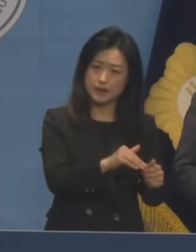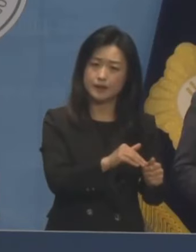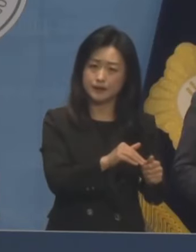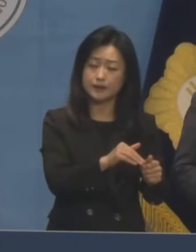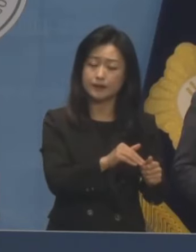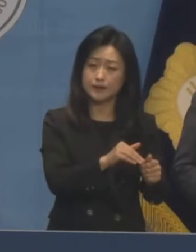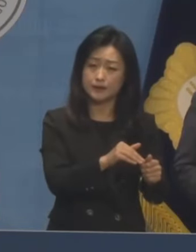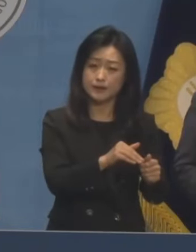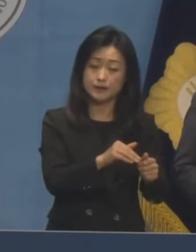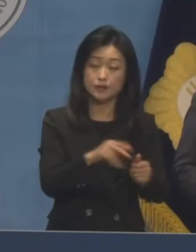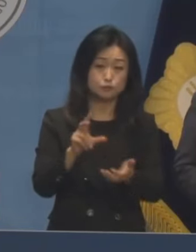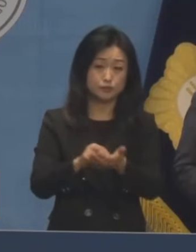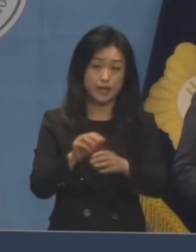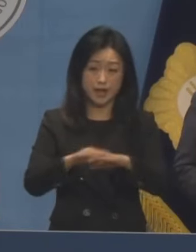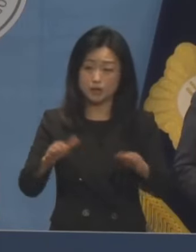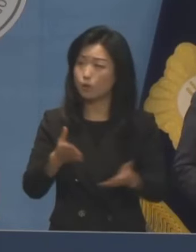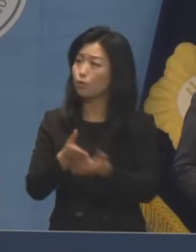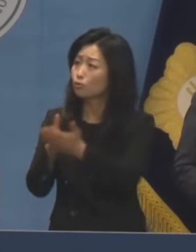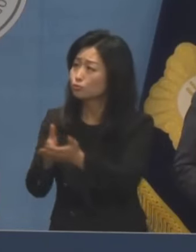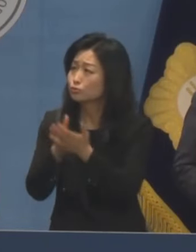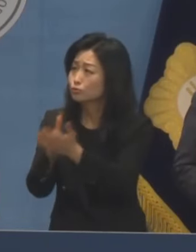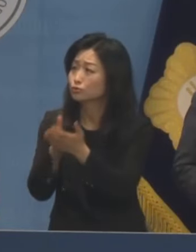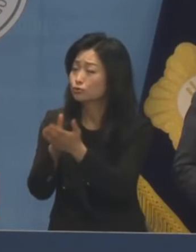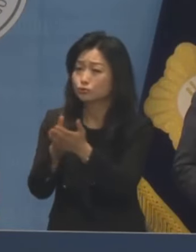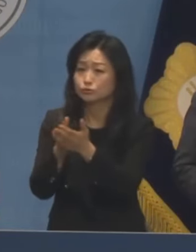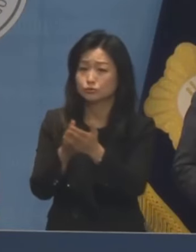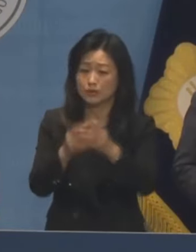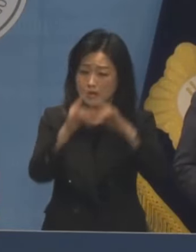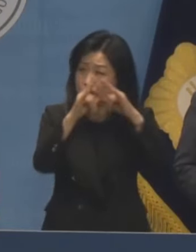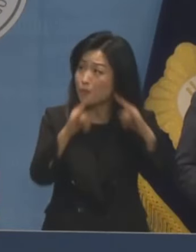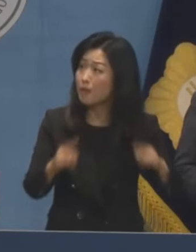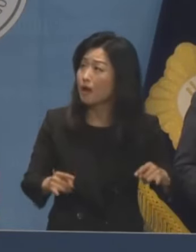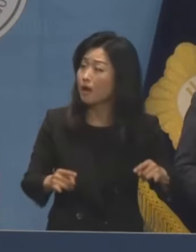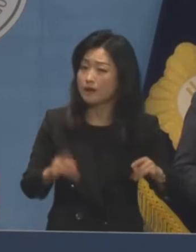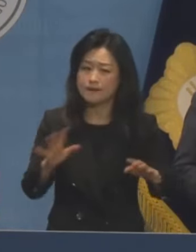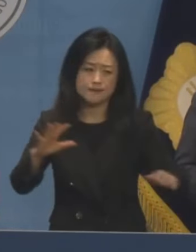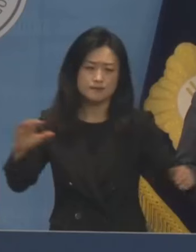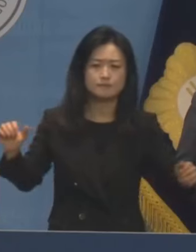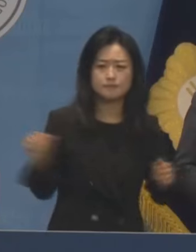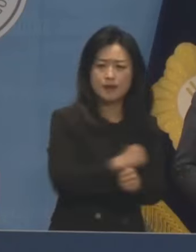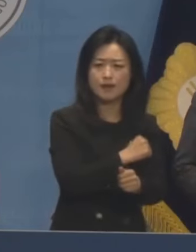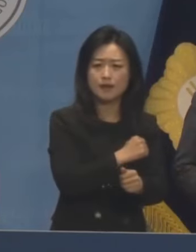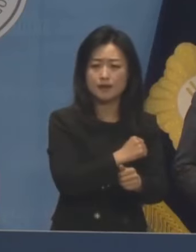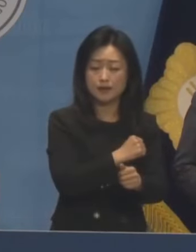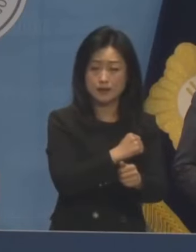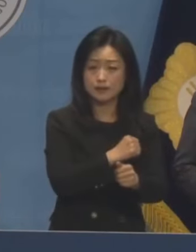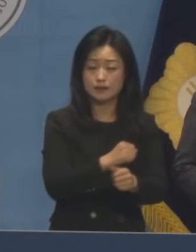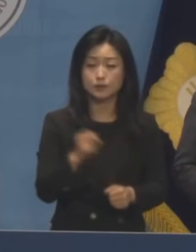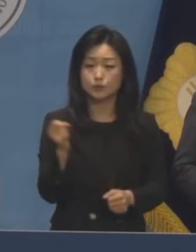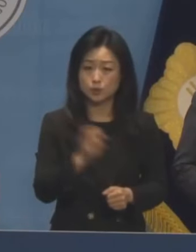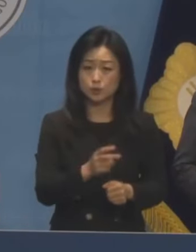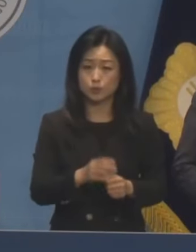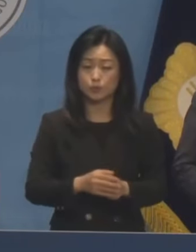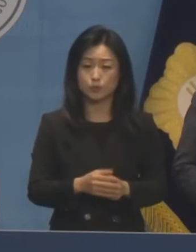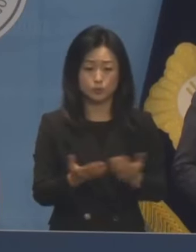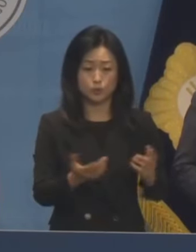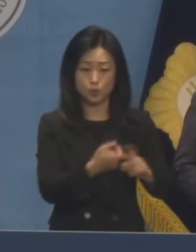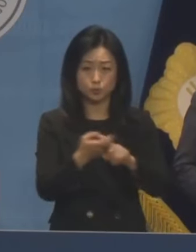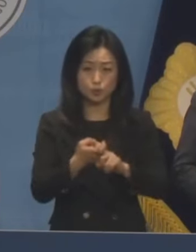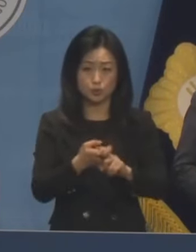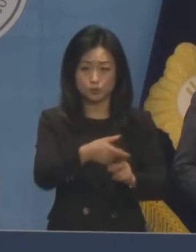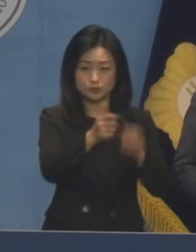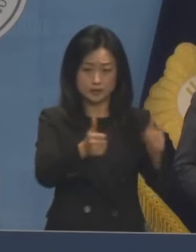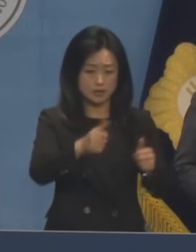있었습니다 문제해결을 요구하는 하층 노동자들이 천막을 치료하자 폭력을 행사하고 산별노조 간부들의 출입까지